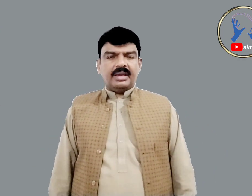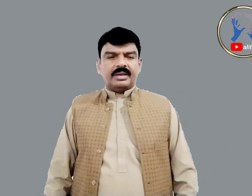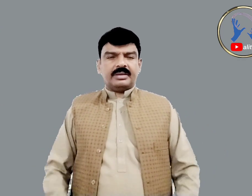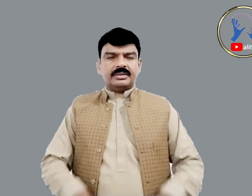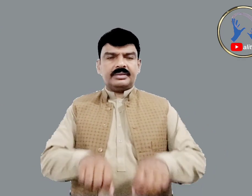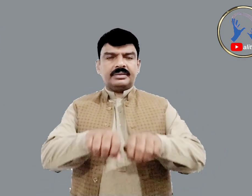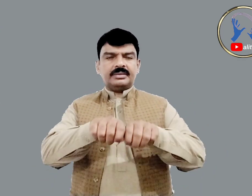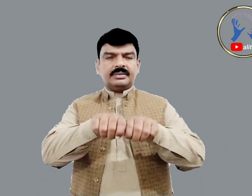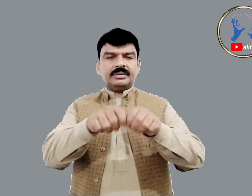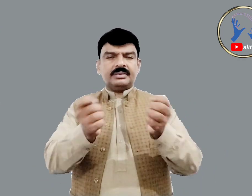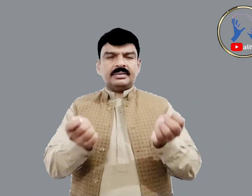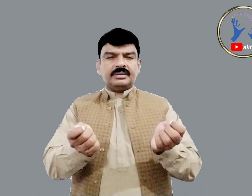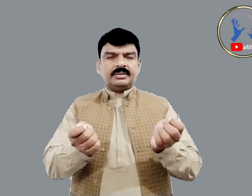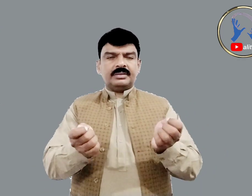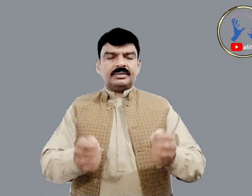ब्रेक